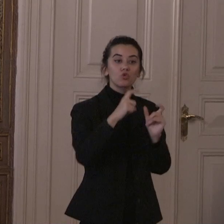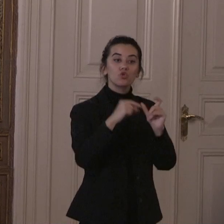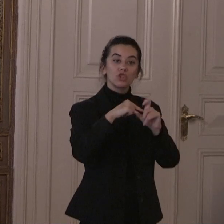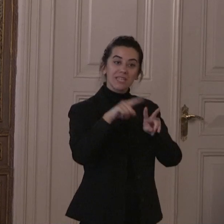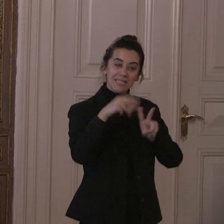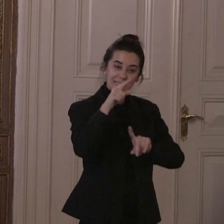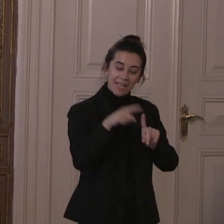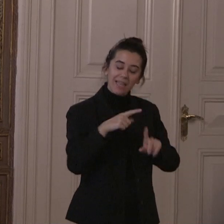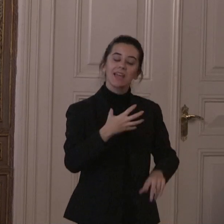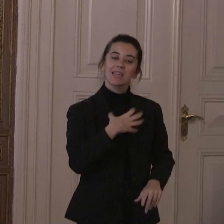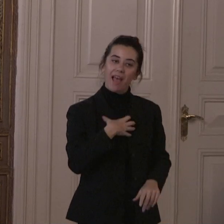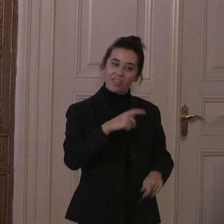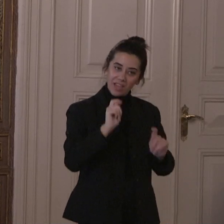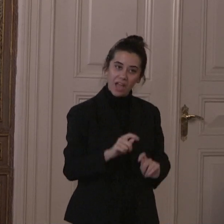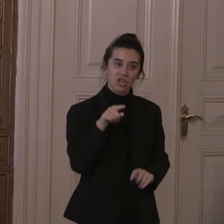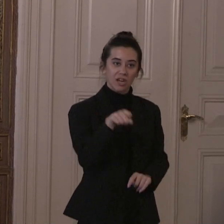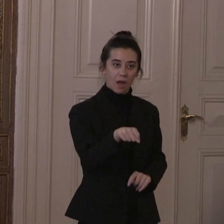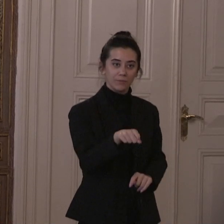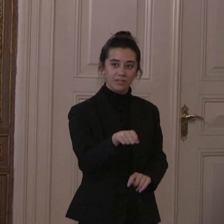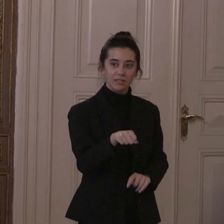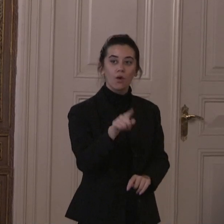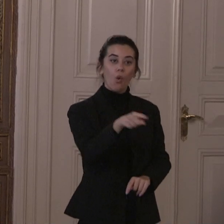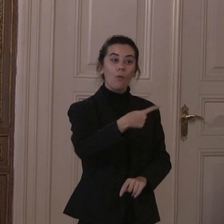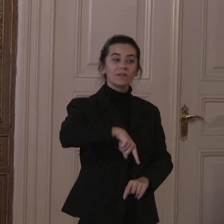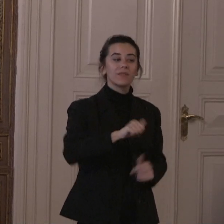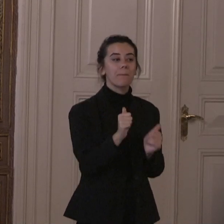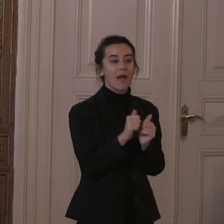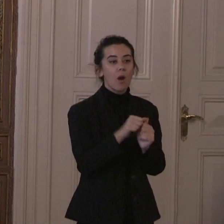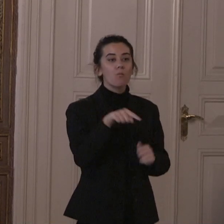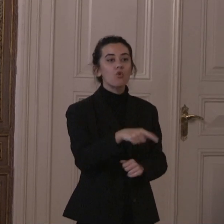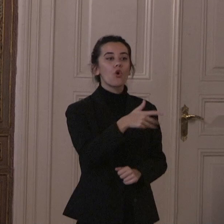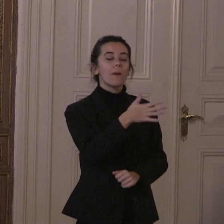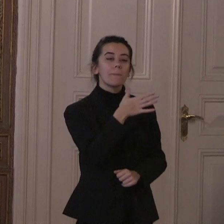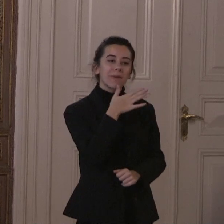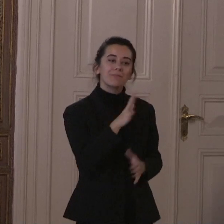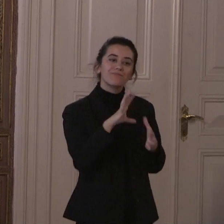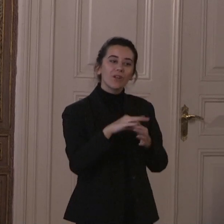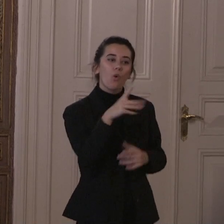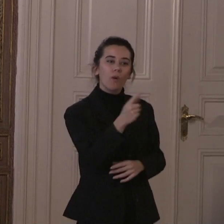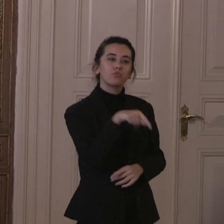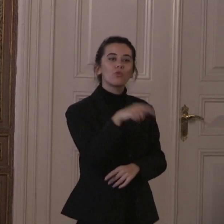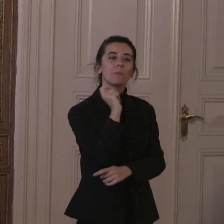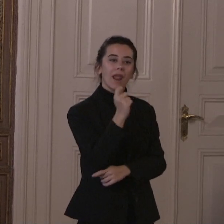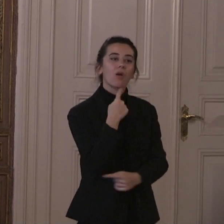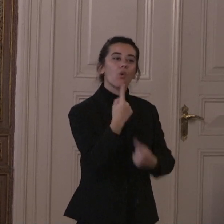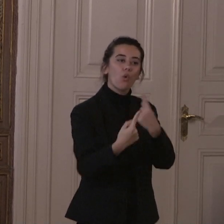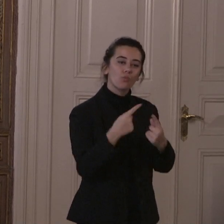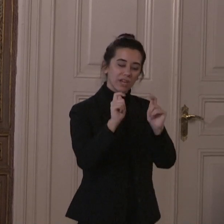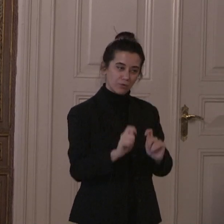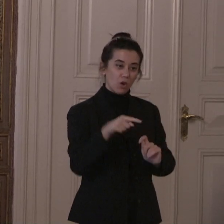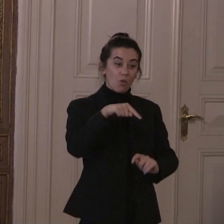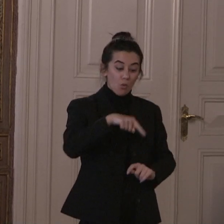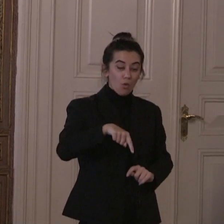kişi olarak bugün bizimle birlikte bilimsel panelde konuşmasını yapacak. Bu